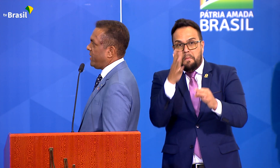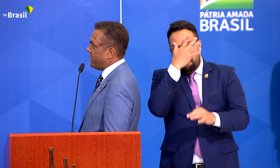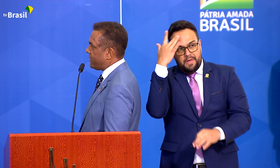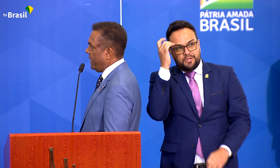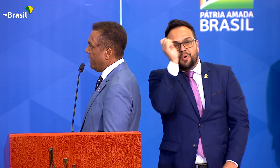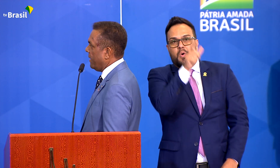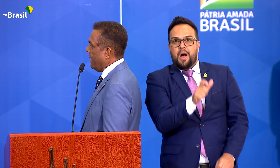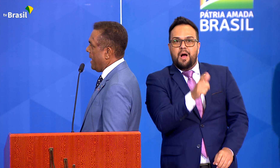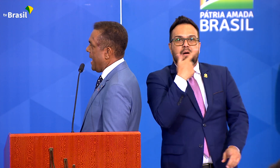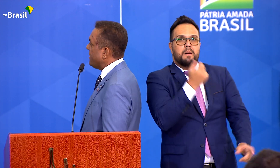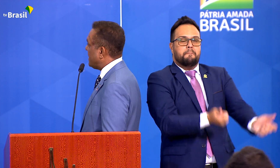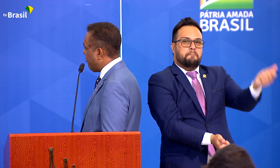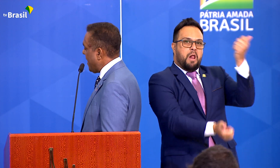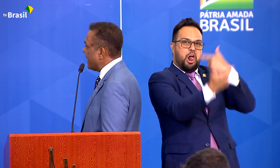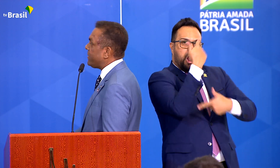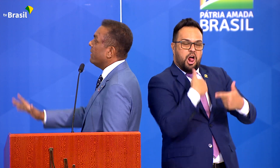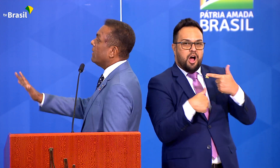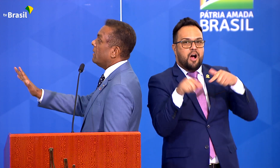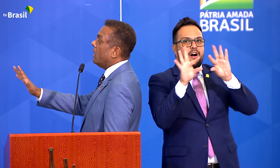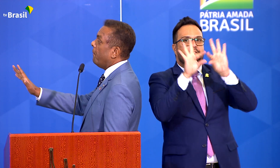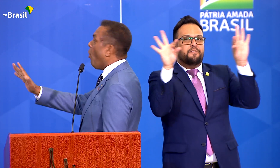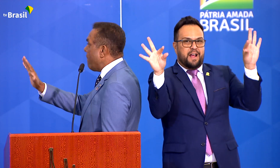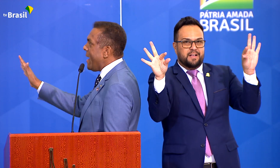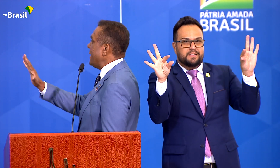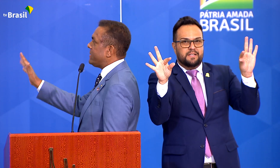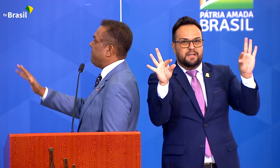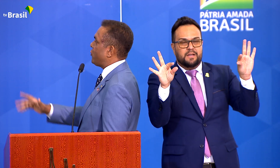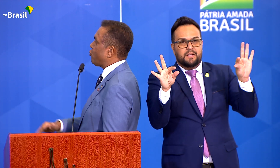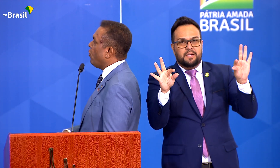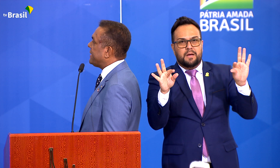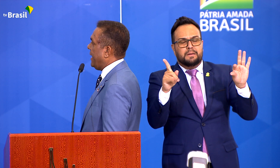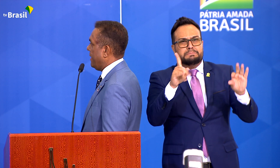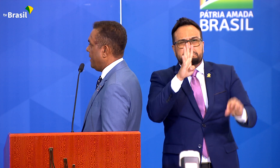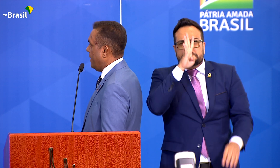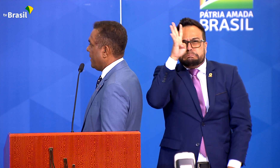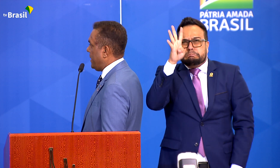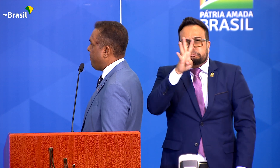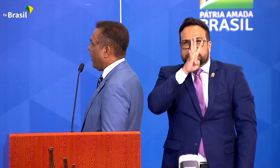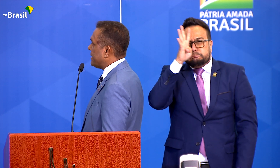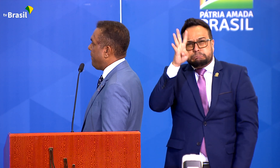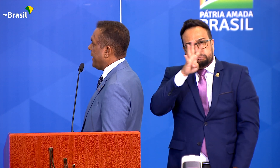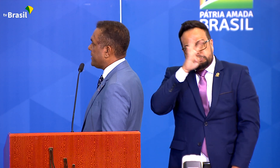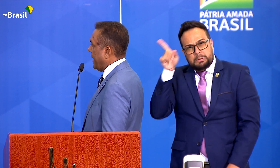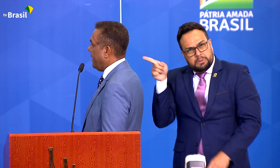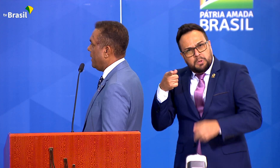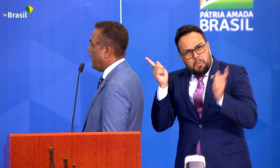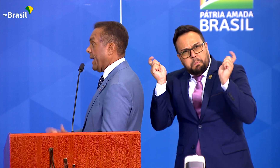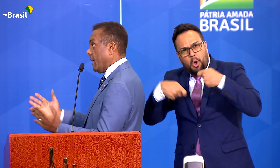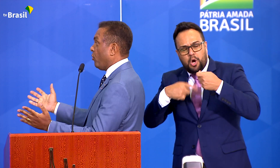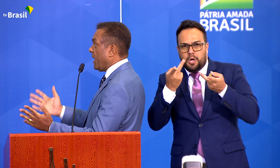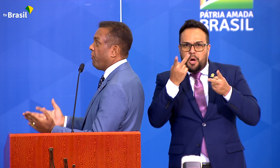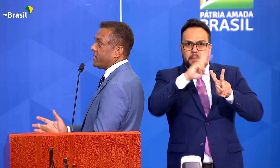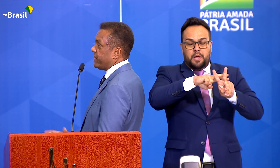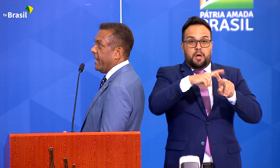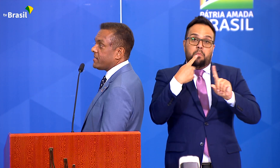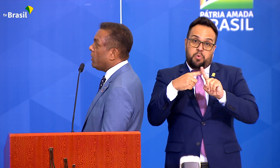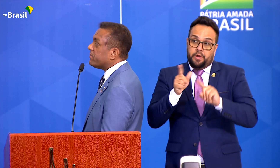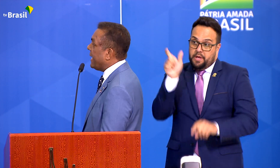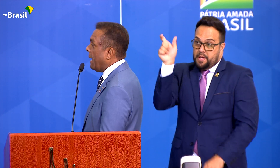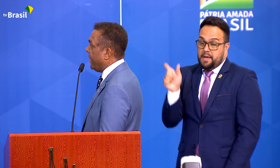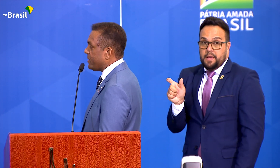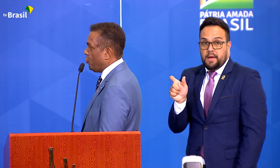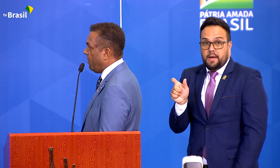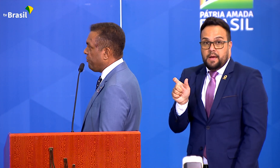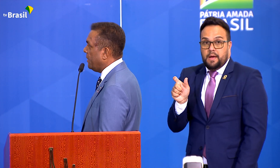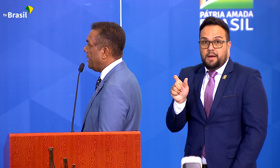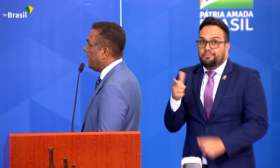lhe disse essa frase por mais absurda que possa parecer até porque vossa